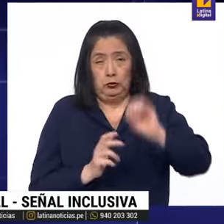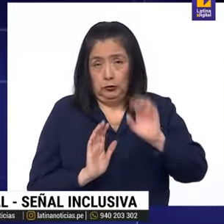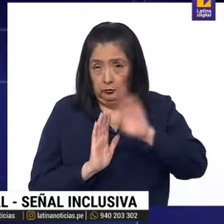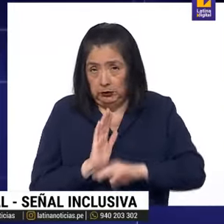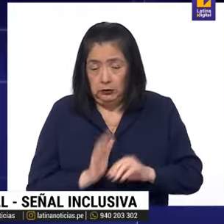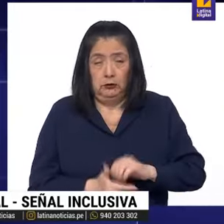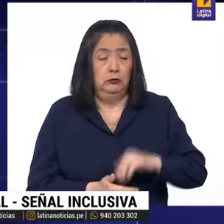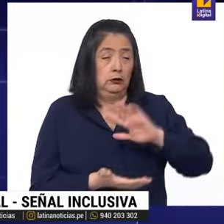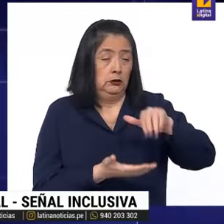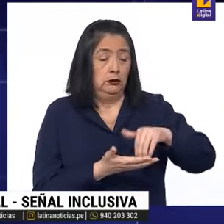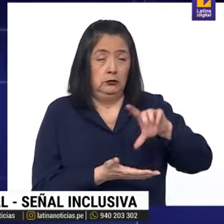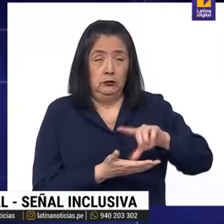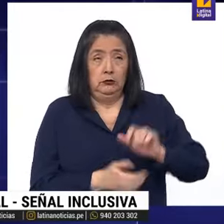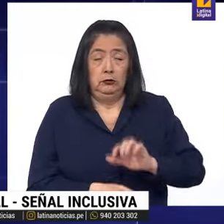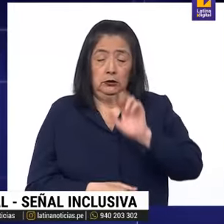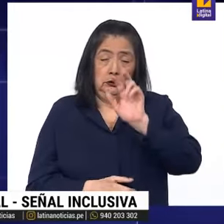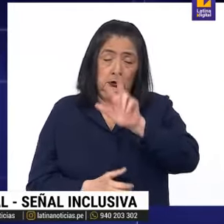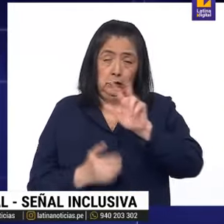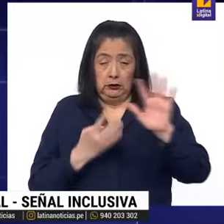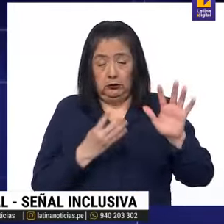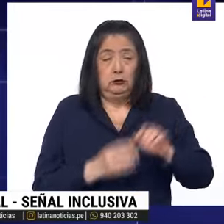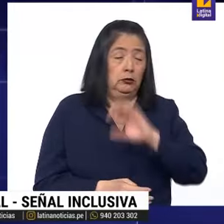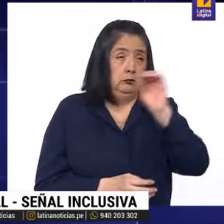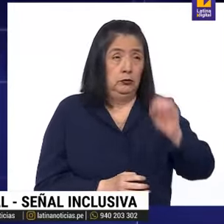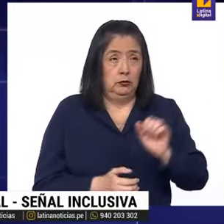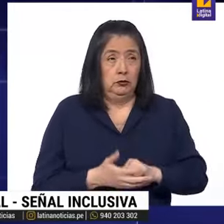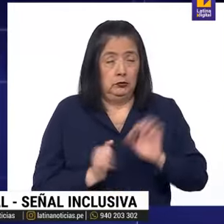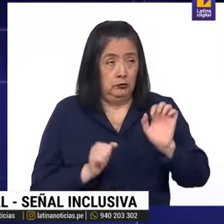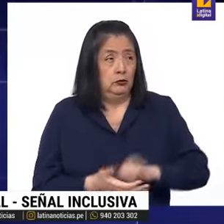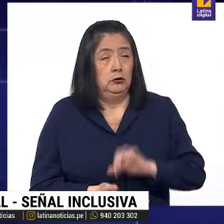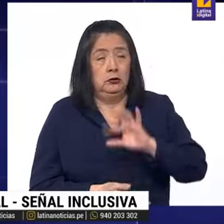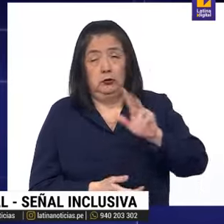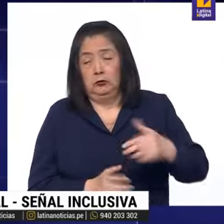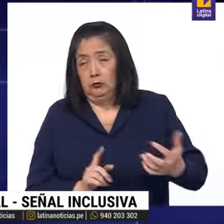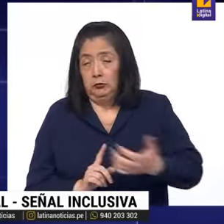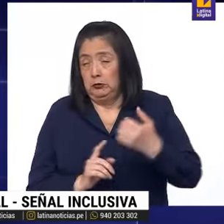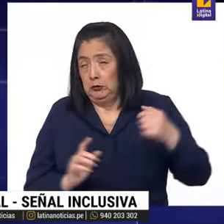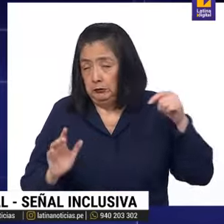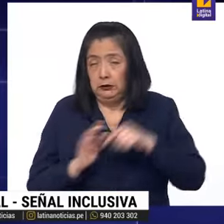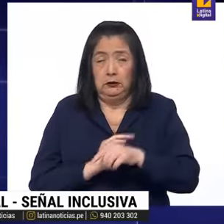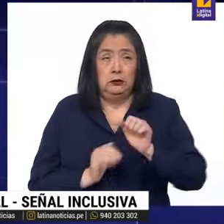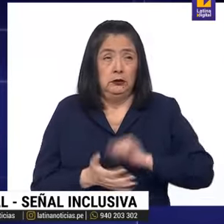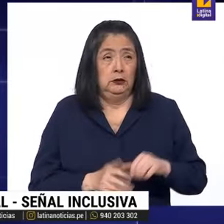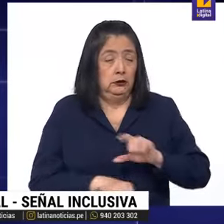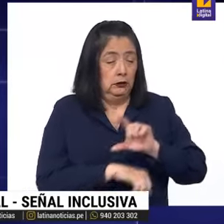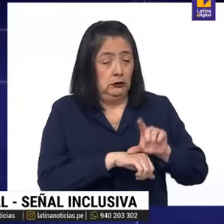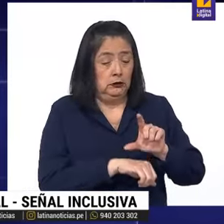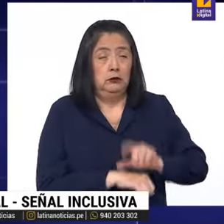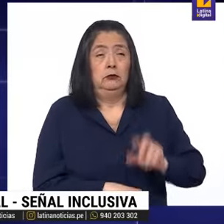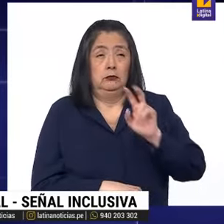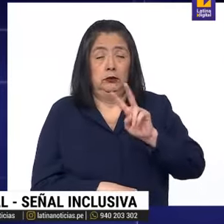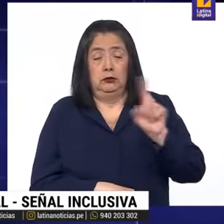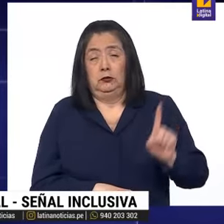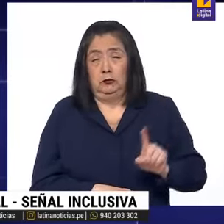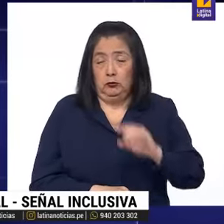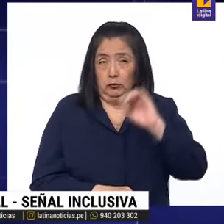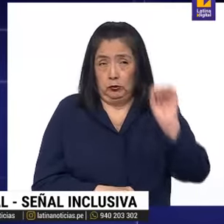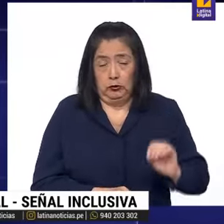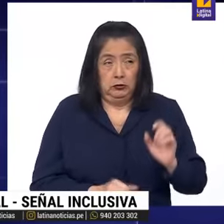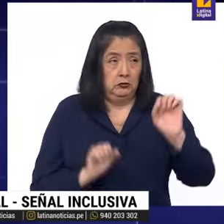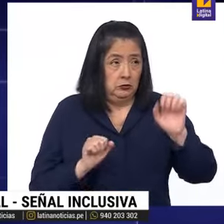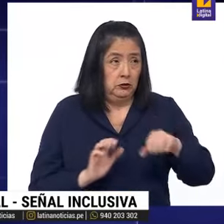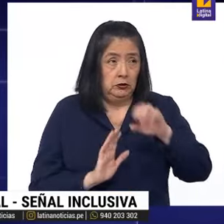28%, en Cercado de Lima un 39%, esta incidencia delictiva en robos, hurtos y homicidios, y en Lince